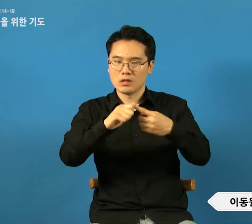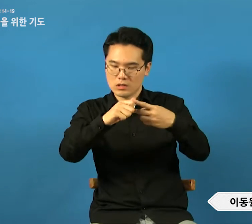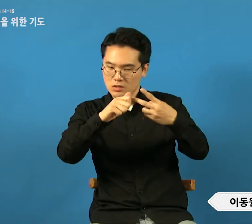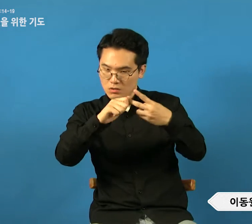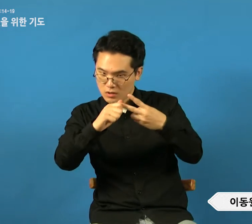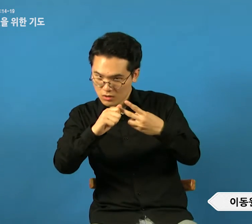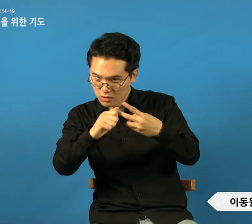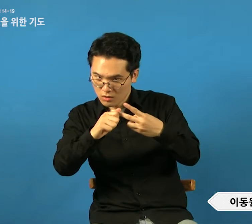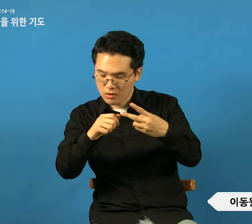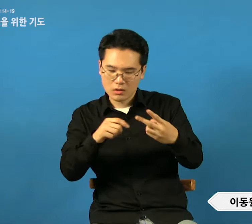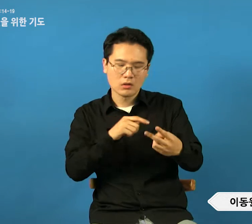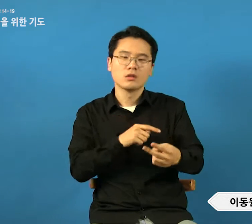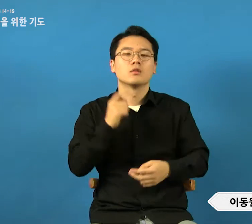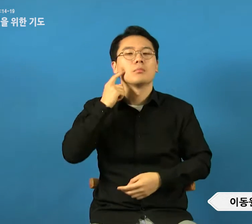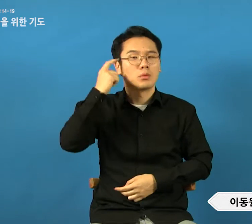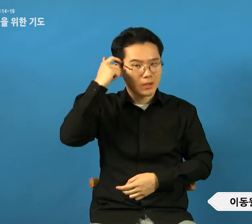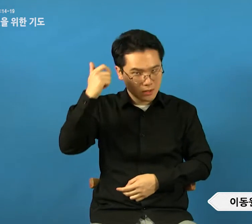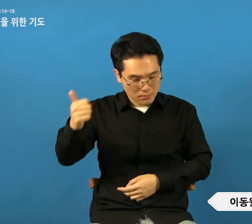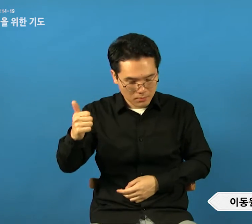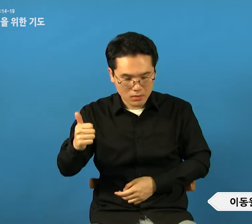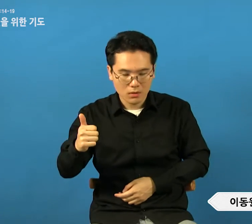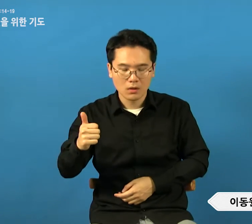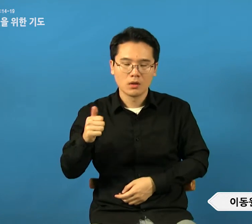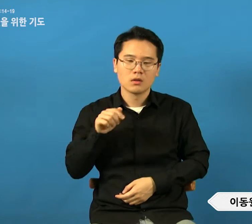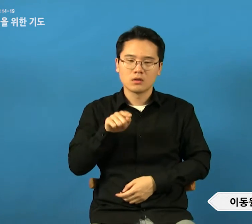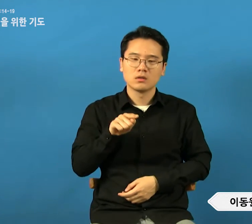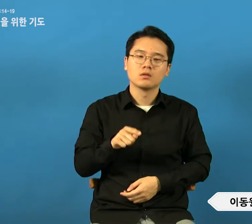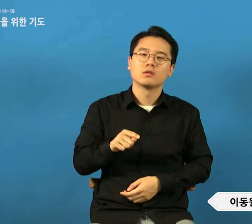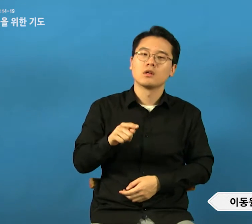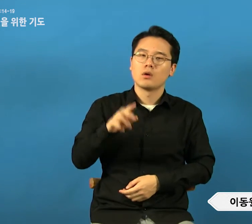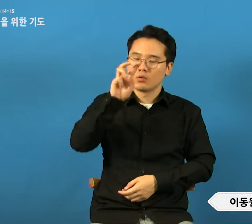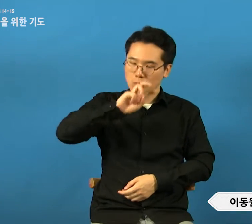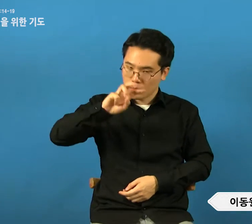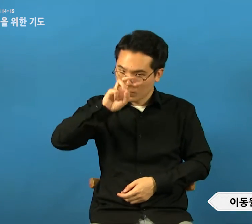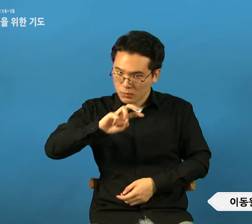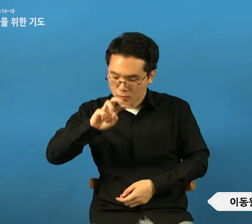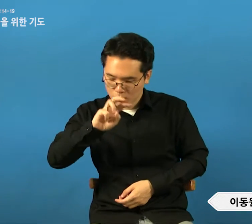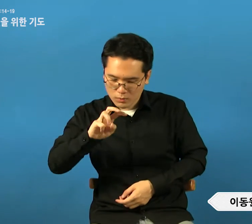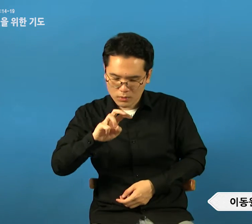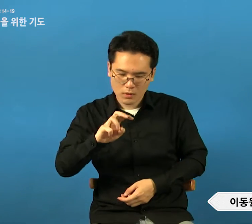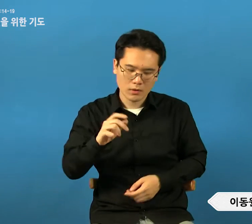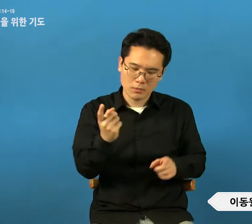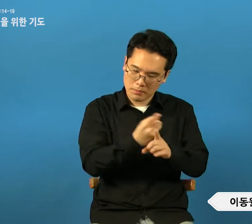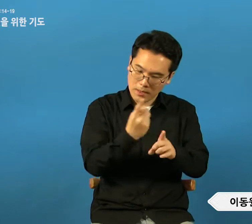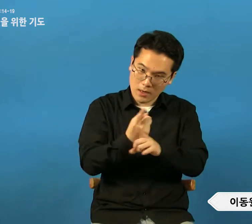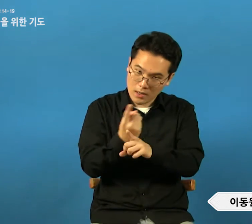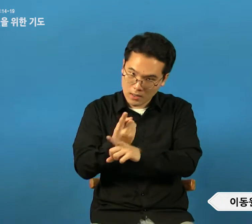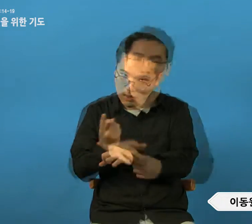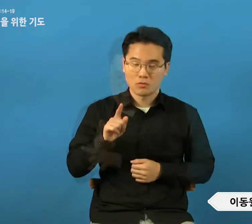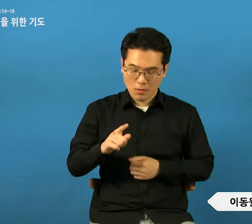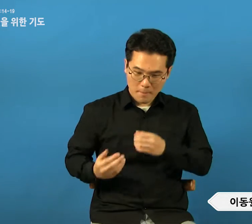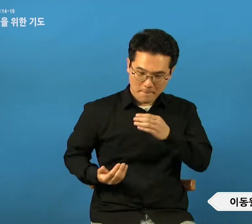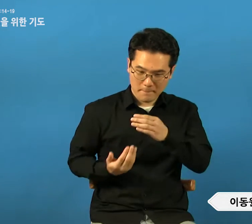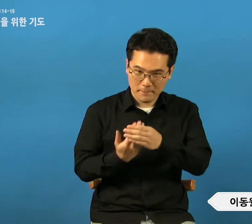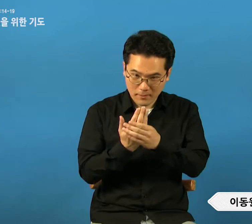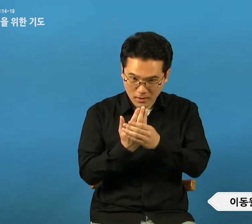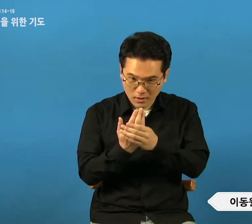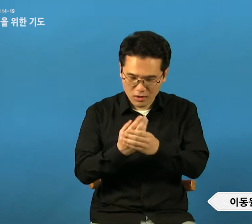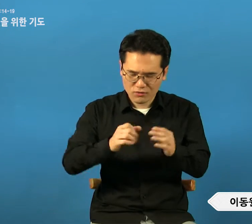2절은 레만 목사님이 1절, 2절을 그 시 위에다가 다시 작사를 했습니다. 그래서